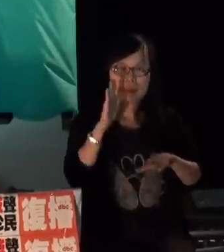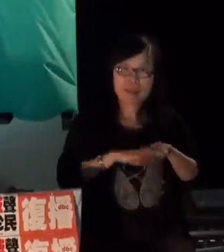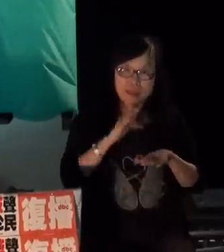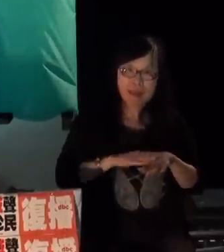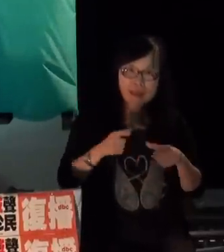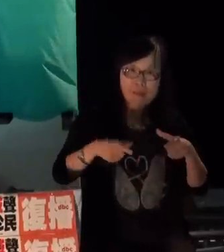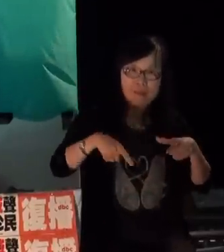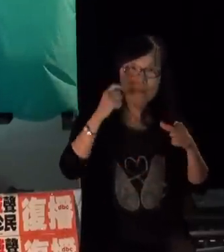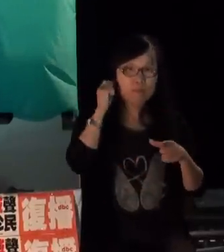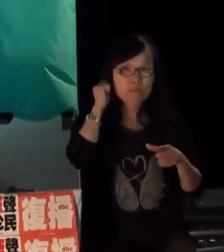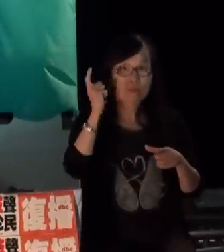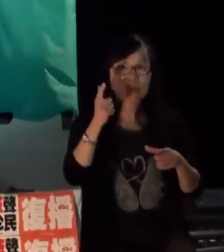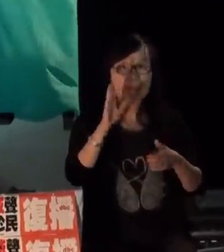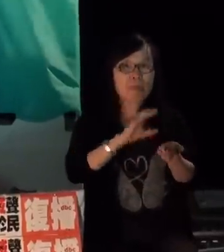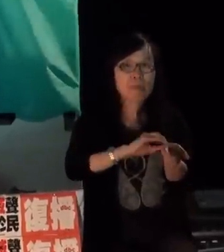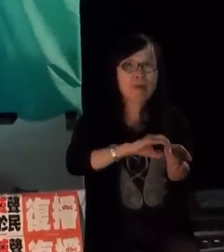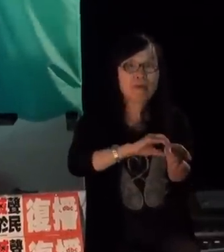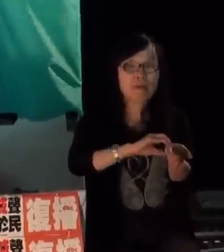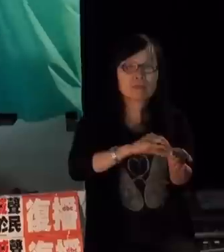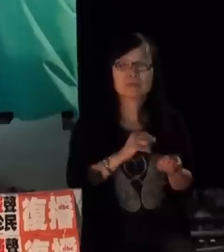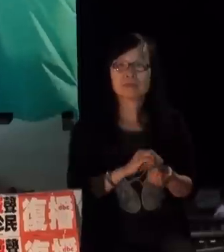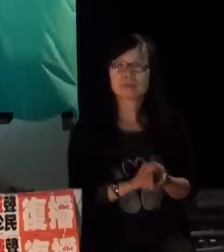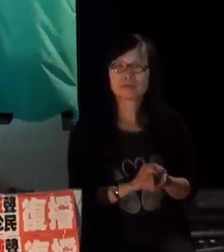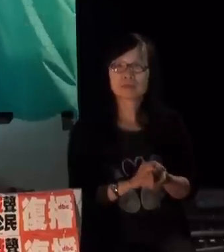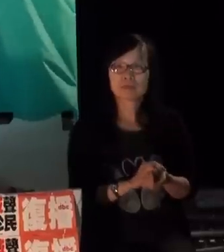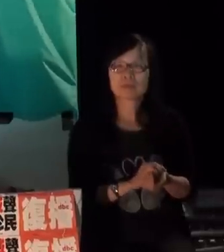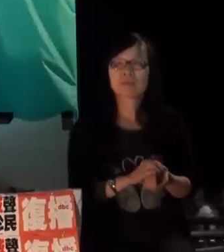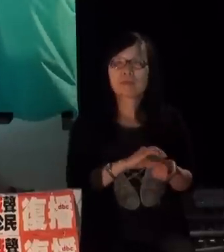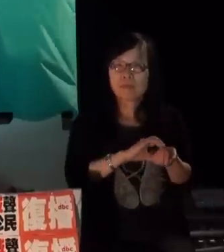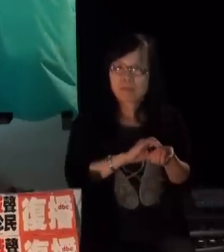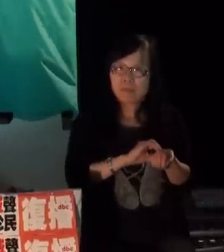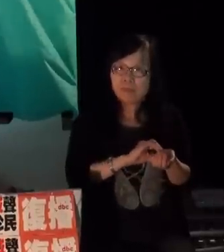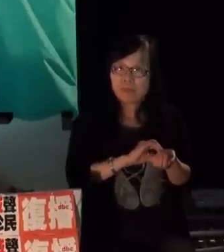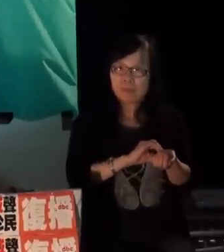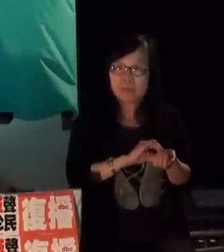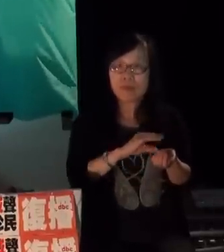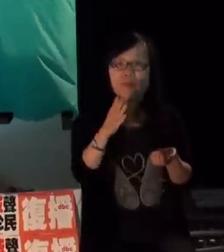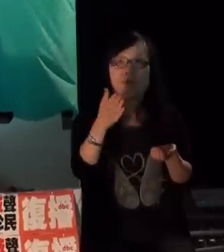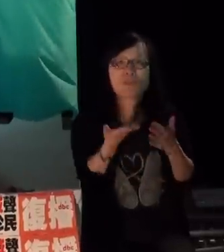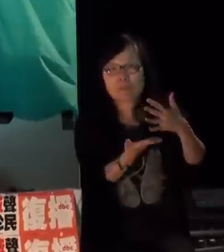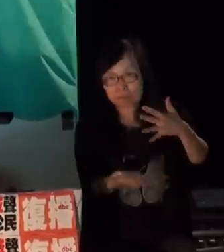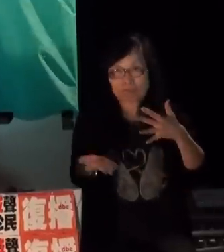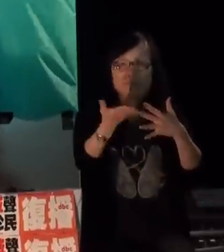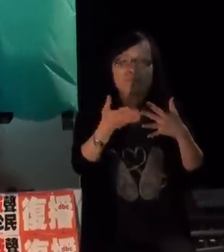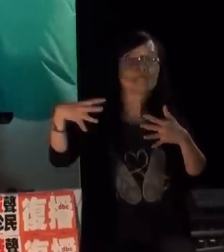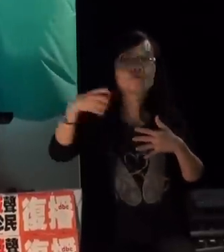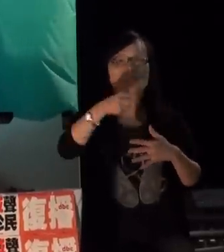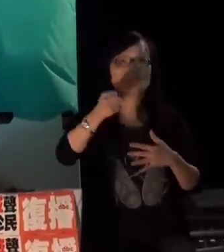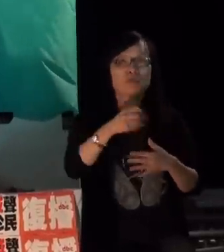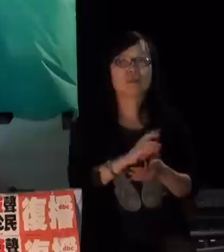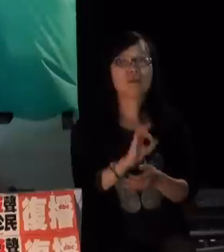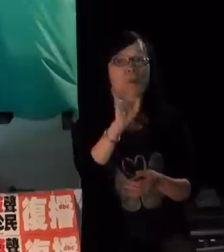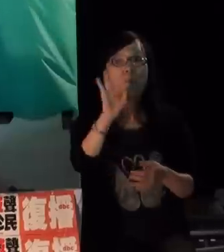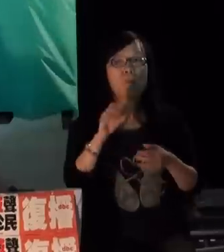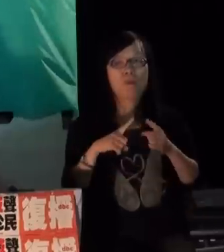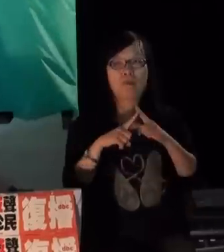蘭啦， 啱啱 又病。 話病啊！話病 一病，佢就升咗做局長啊！ 係揾唔到頂替，夾硬做